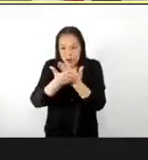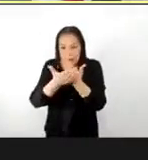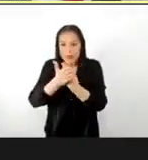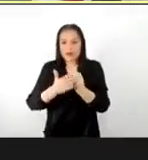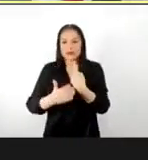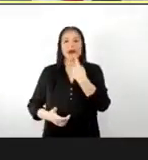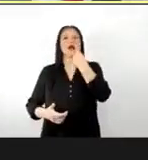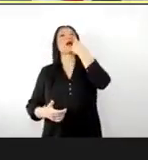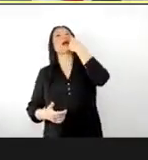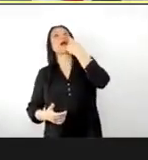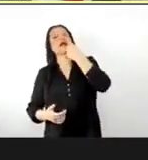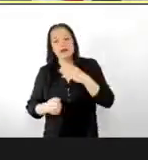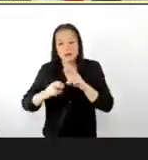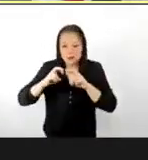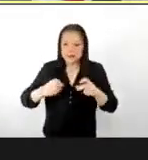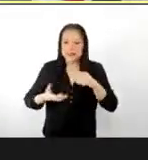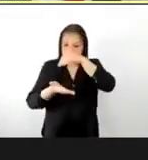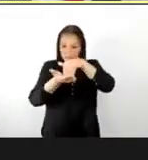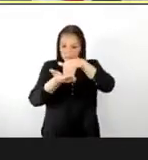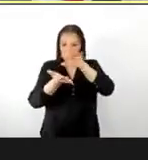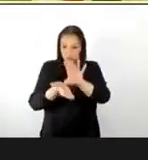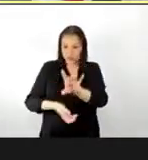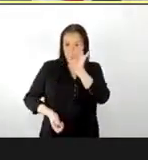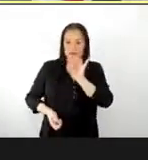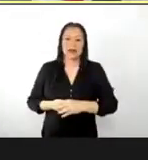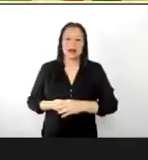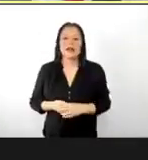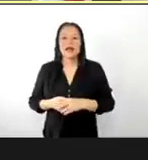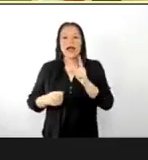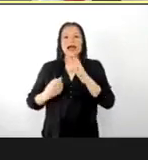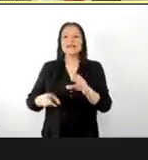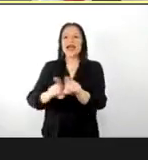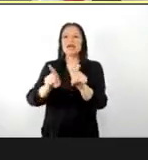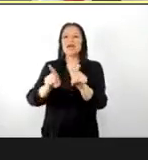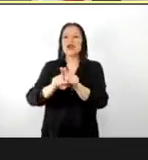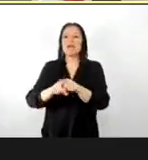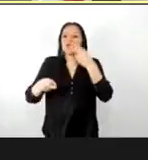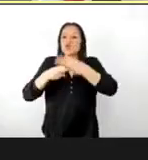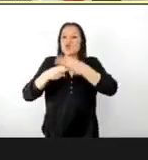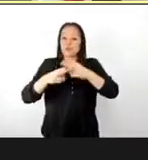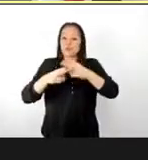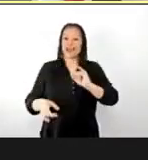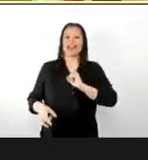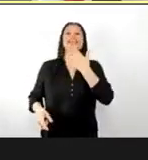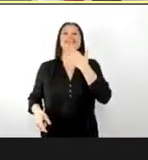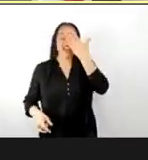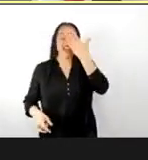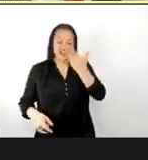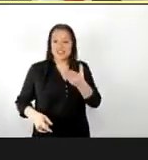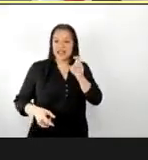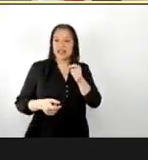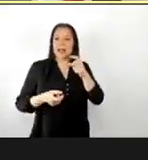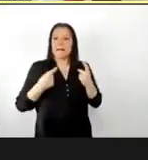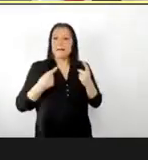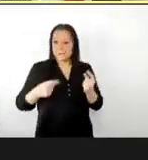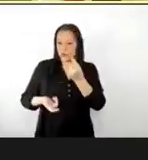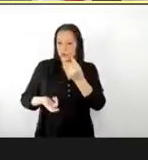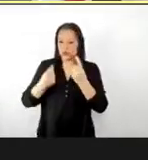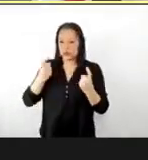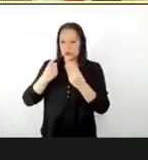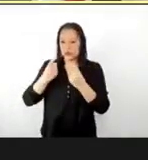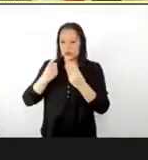con la prueba molecular, este centro. Acá está la identidad del virus. ¿Quién es el virus? El centro.